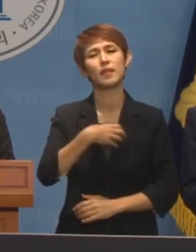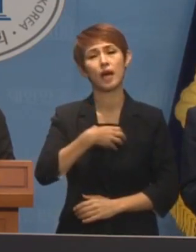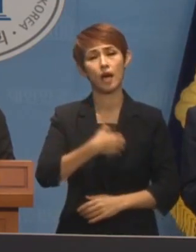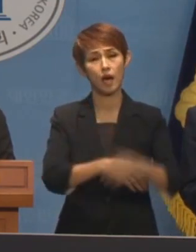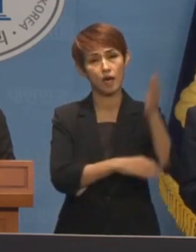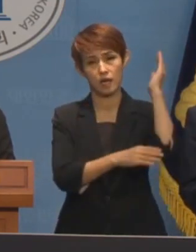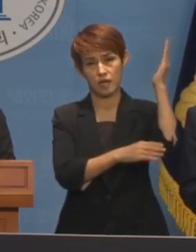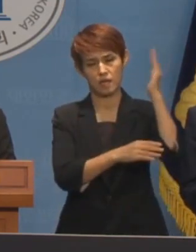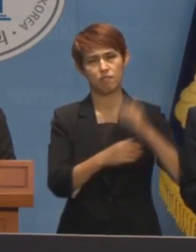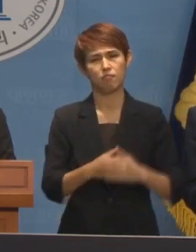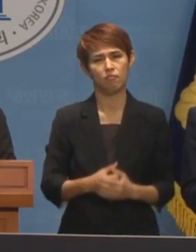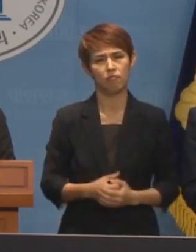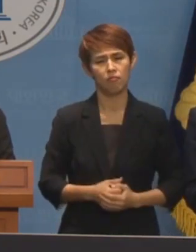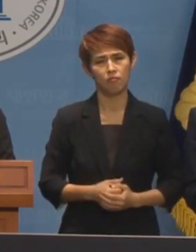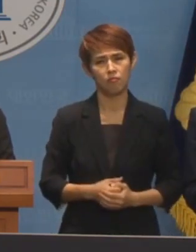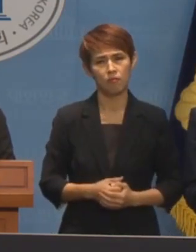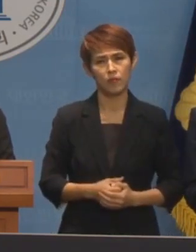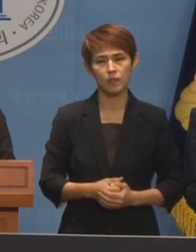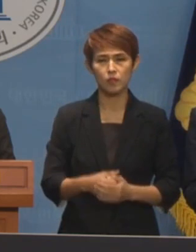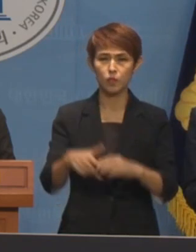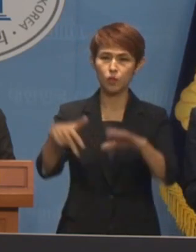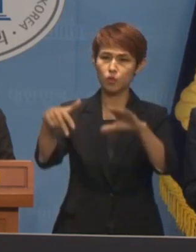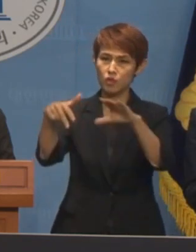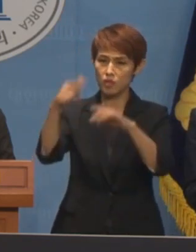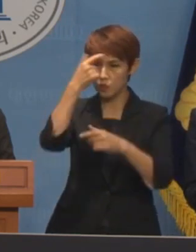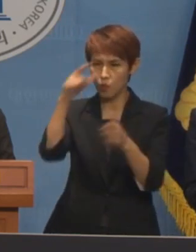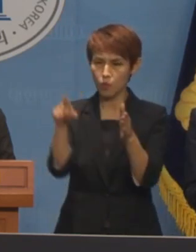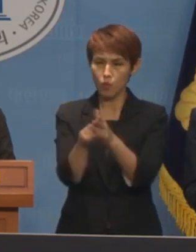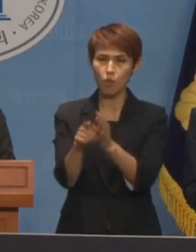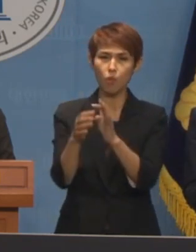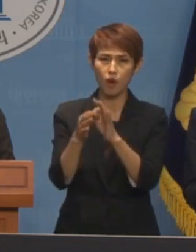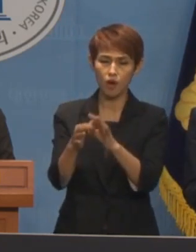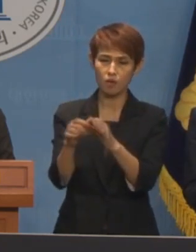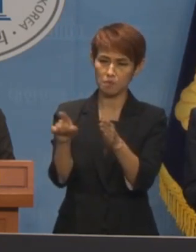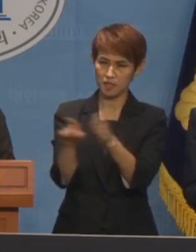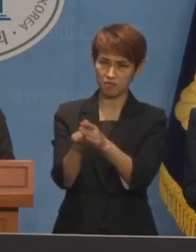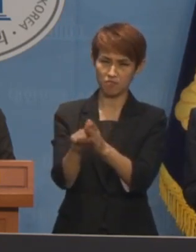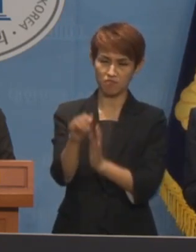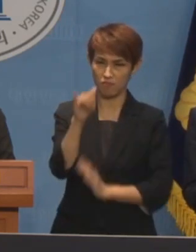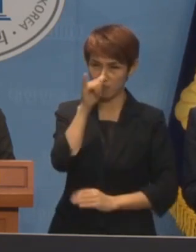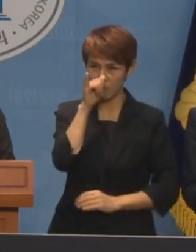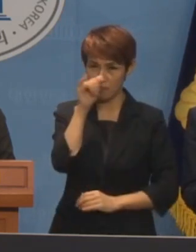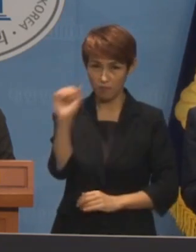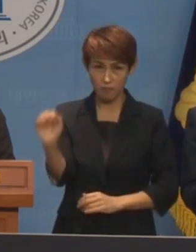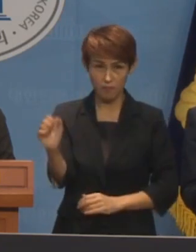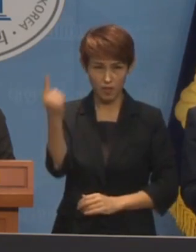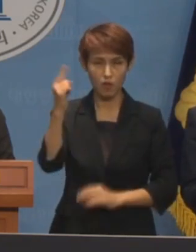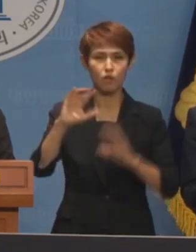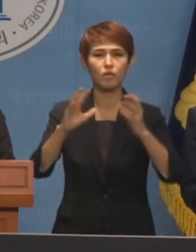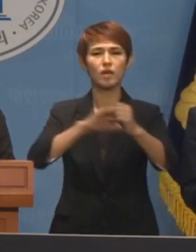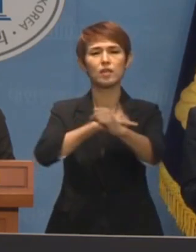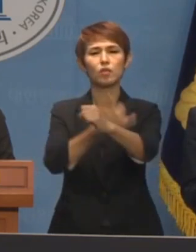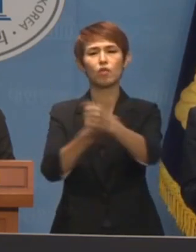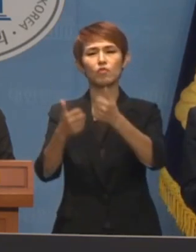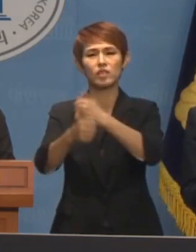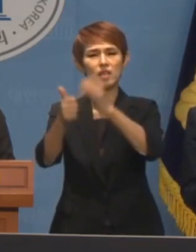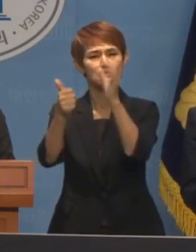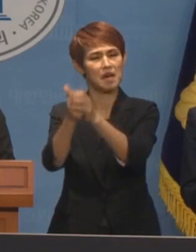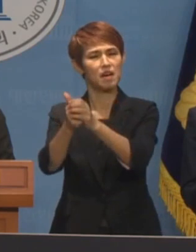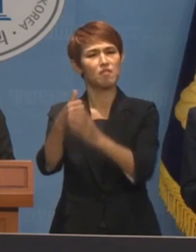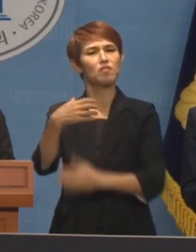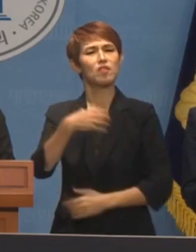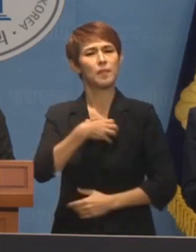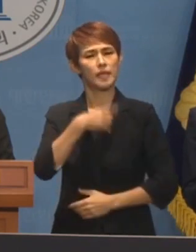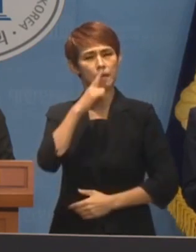일이라고 발언하여 특정 종교에 대한 강한 신념을 가지고 있기 때문에 국가인권위원장을 맡는 것이 매우